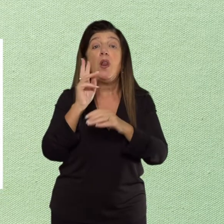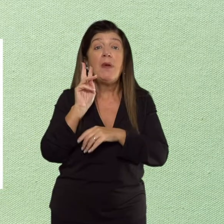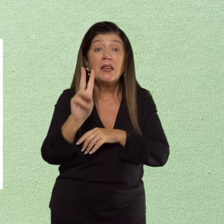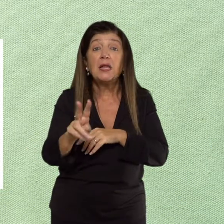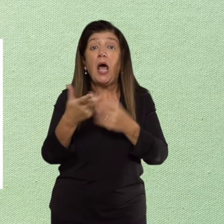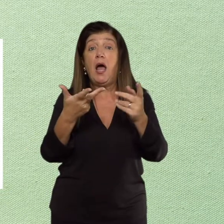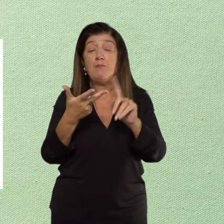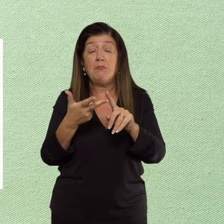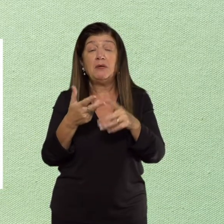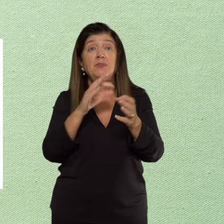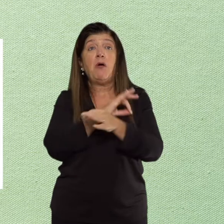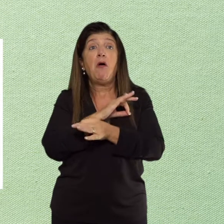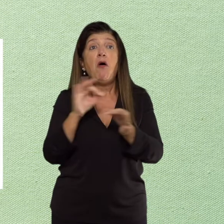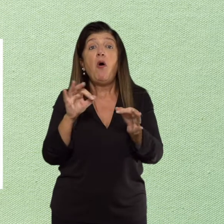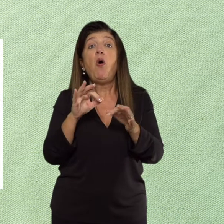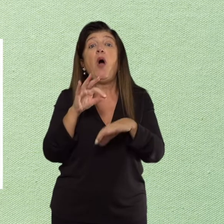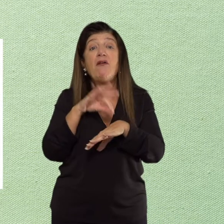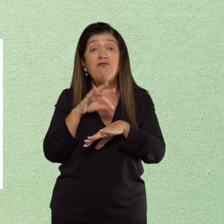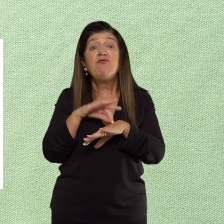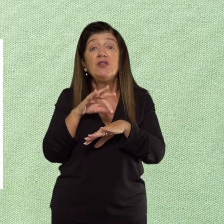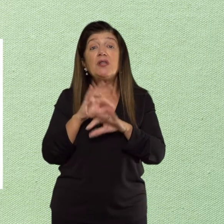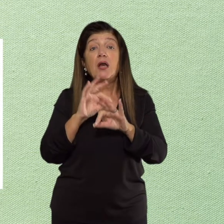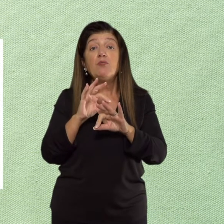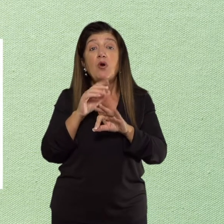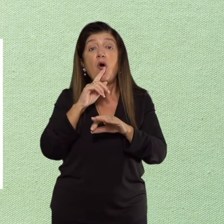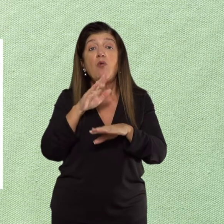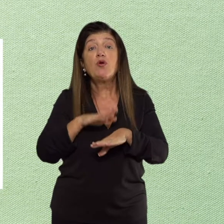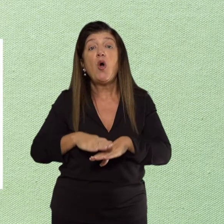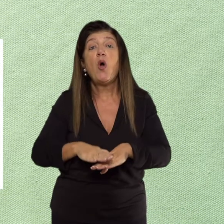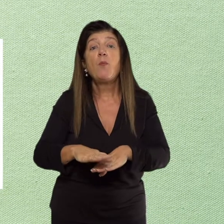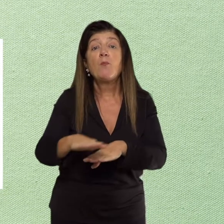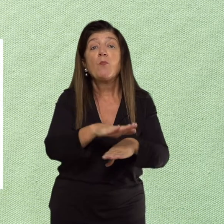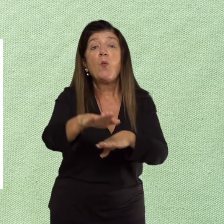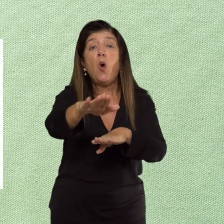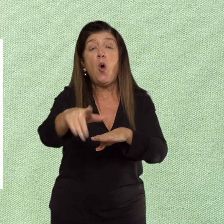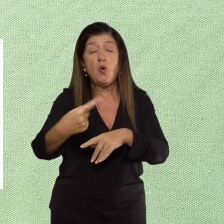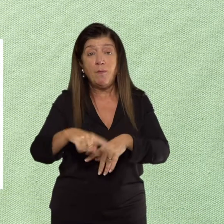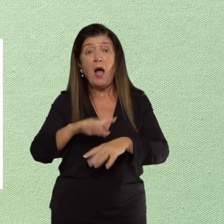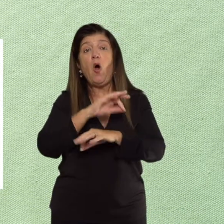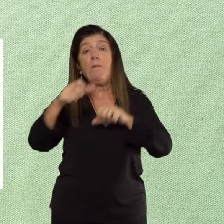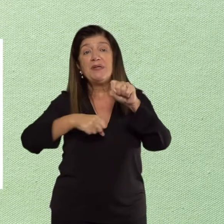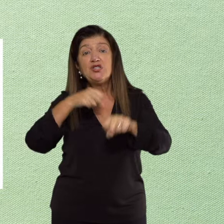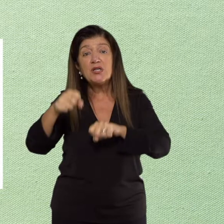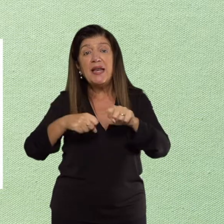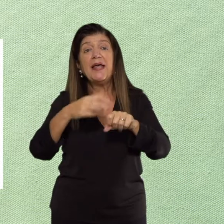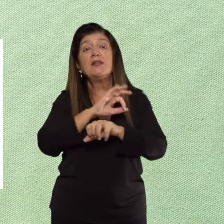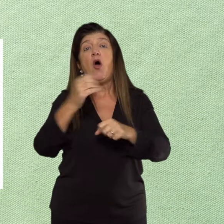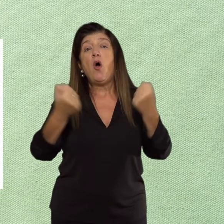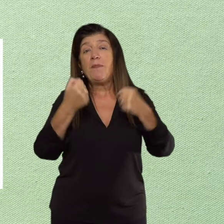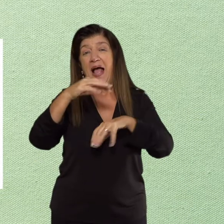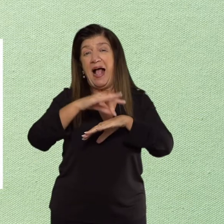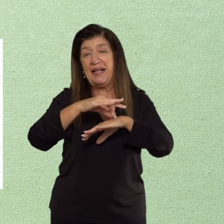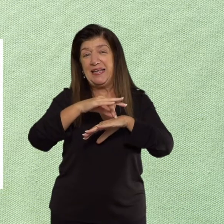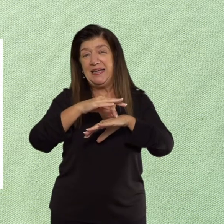tram, oppure affittare anche i monopattini, le biciclette, il car sharing e